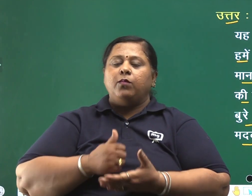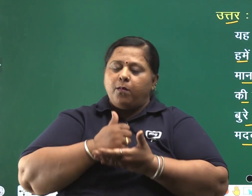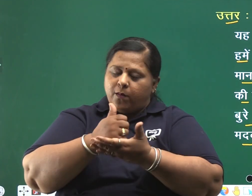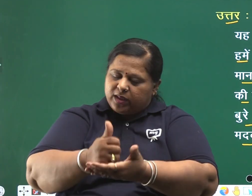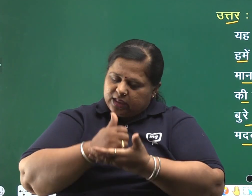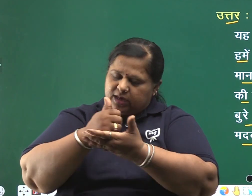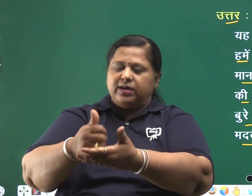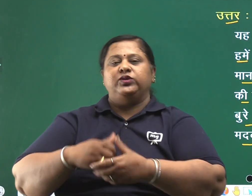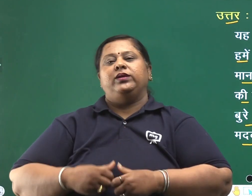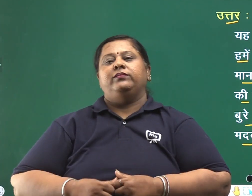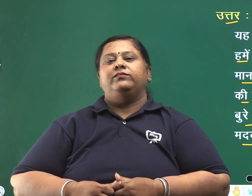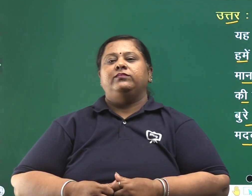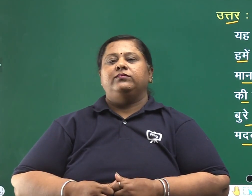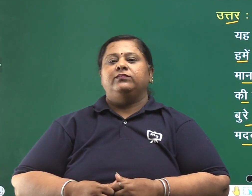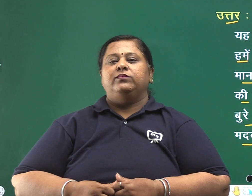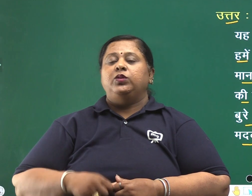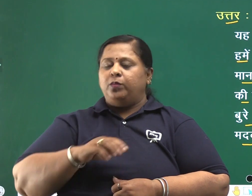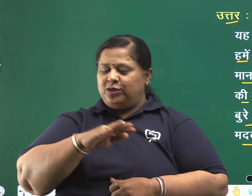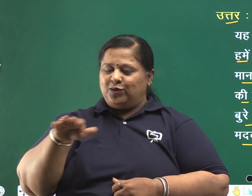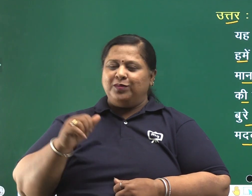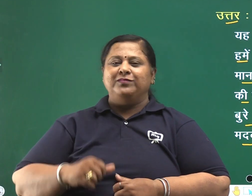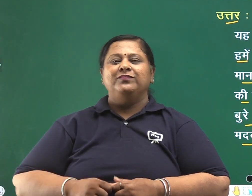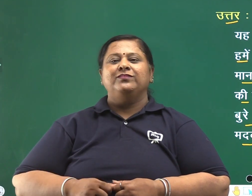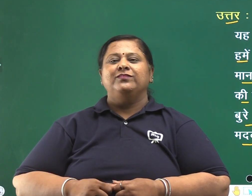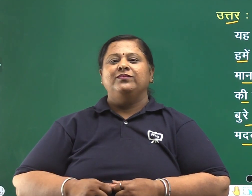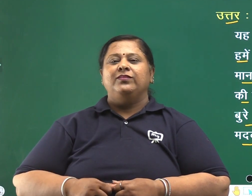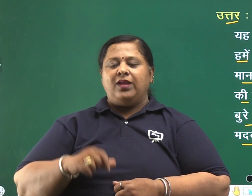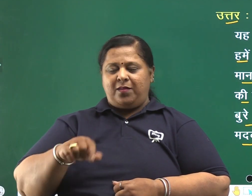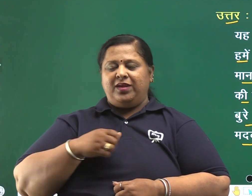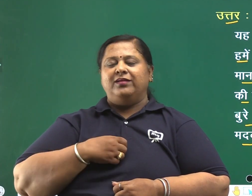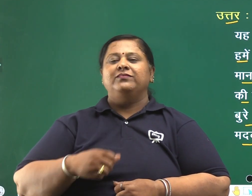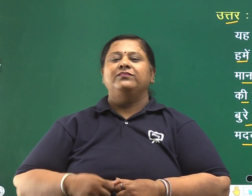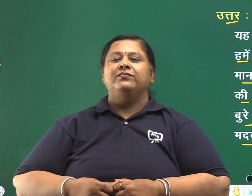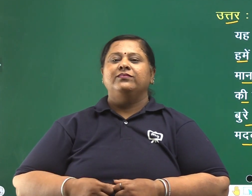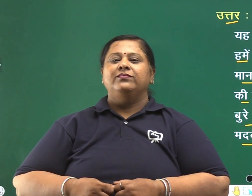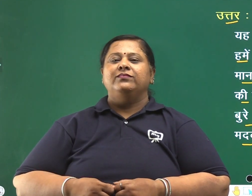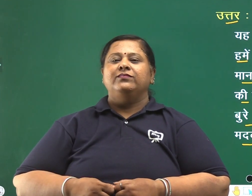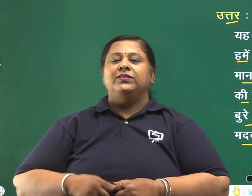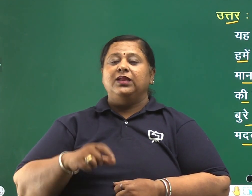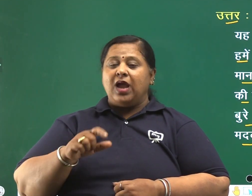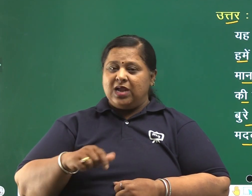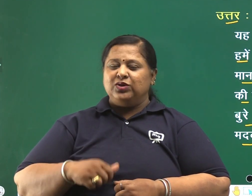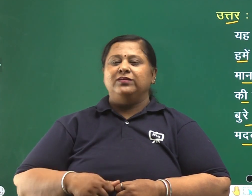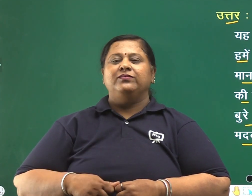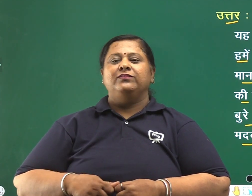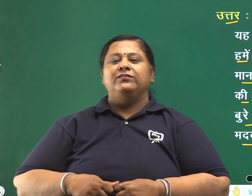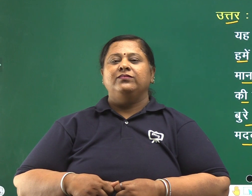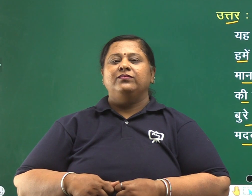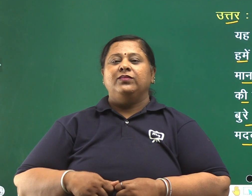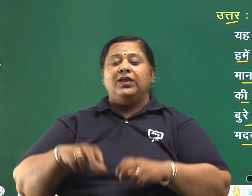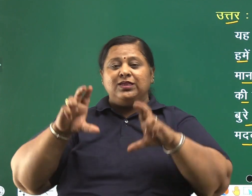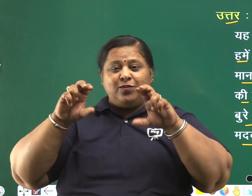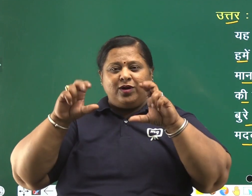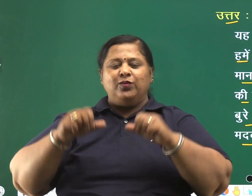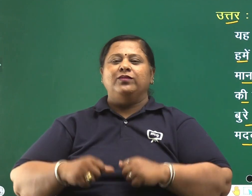मदद करनी चाहिए। तो बच्चों, हमें आज इस पाठ